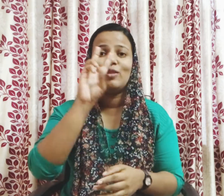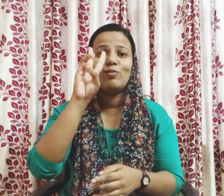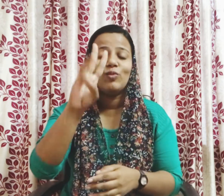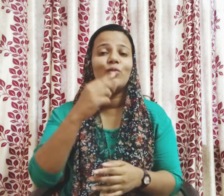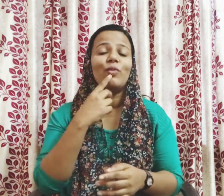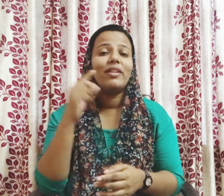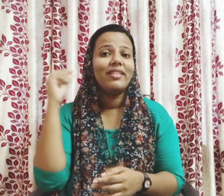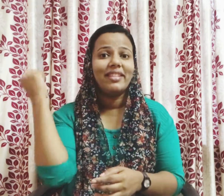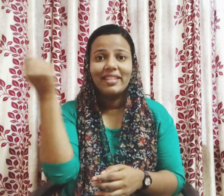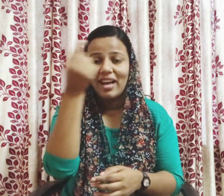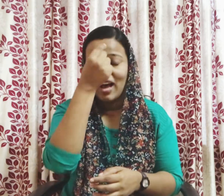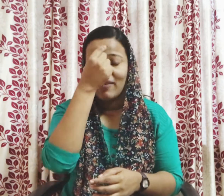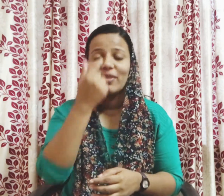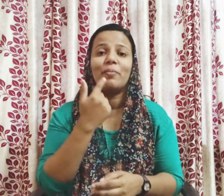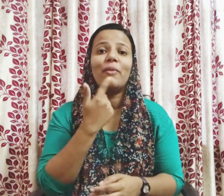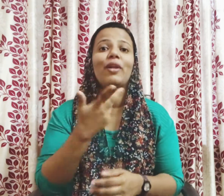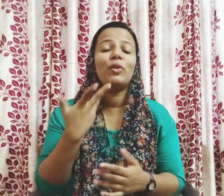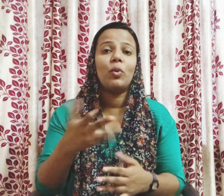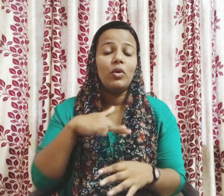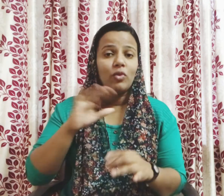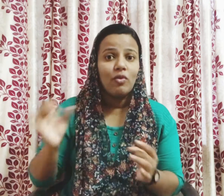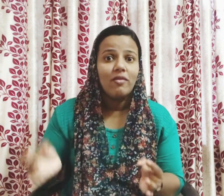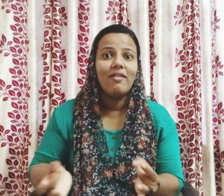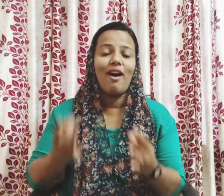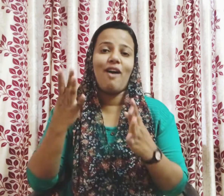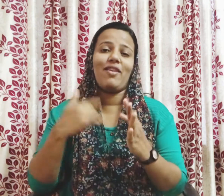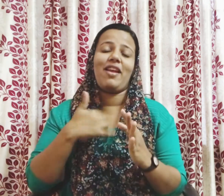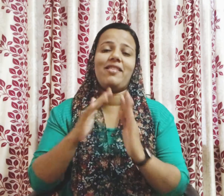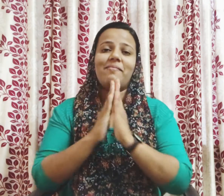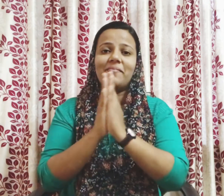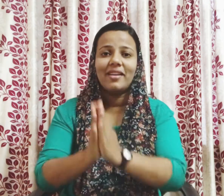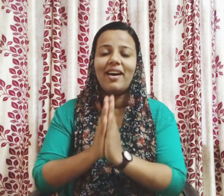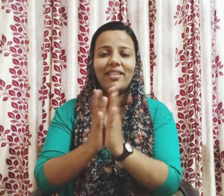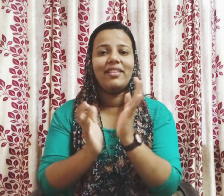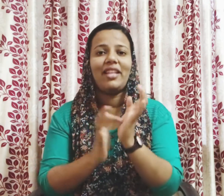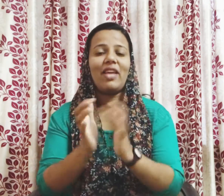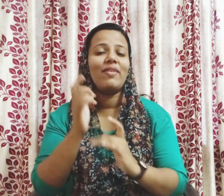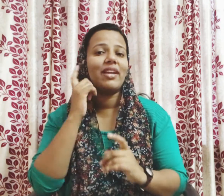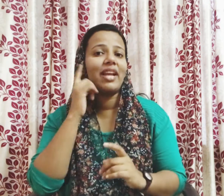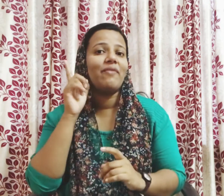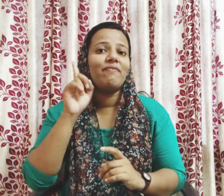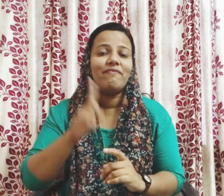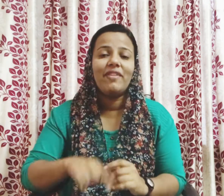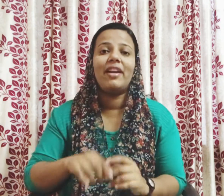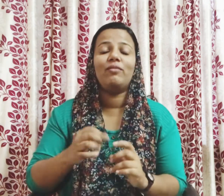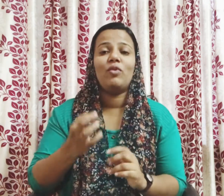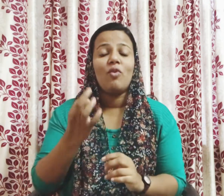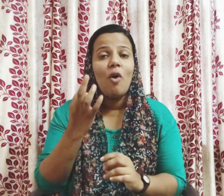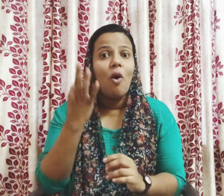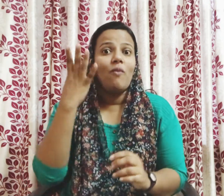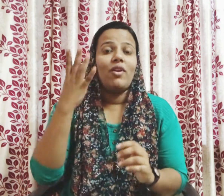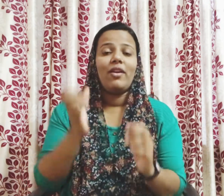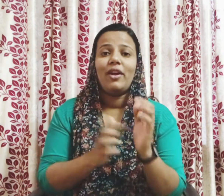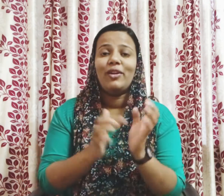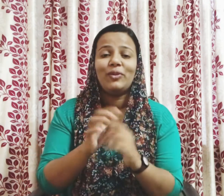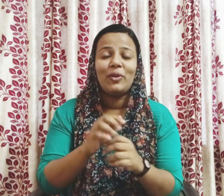വാക്യത്തിൽ ദാവീദ് ഇങ്ങനെ പറഞ്ഞു, യഹോവേ രാവിലെ എൻ്റെ പ്രാർത്ഥന കേൾക്കണമേ, രാവിലെ ഞാൻ അങ്ങേക്കായി